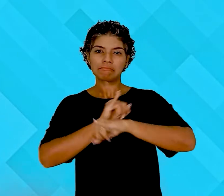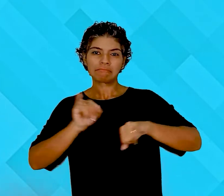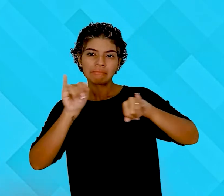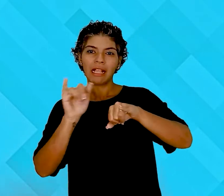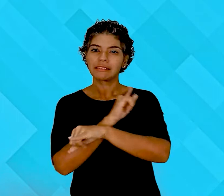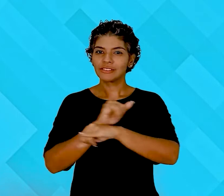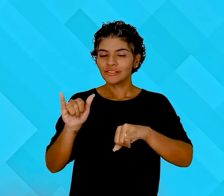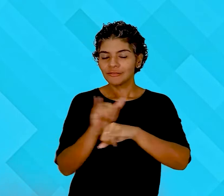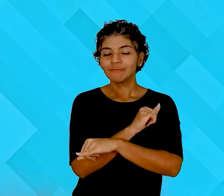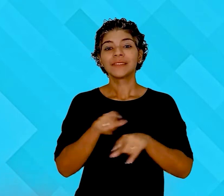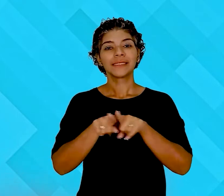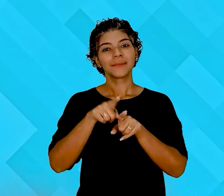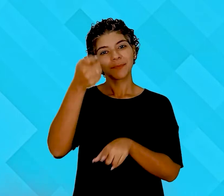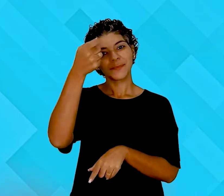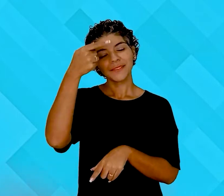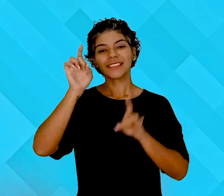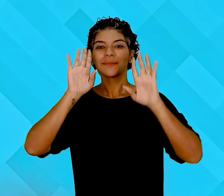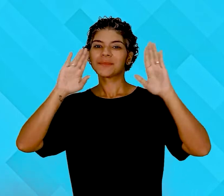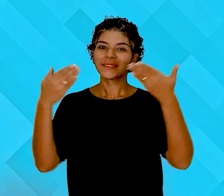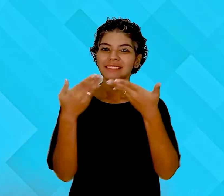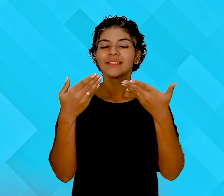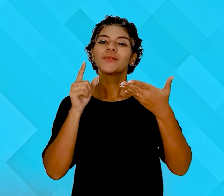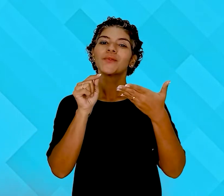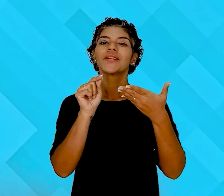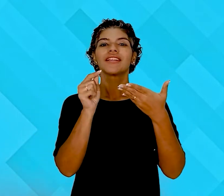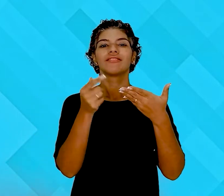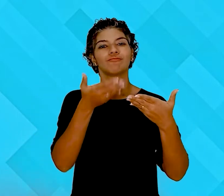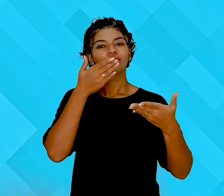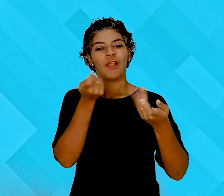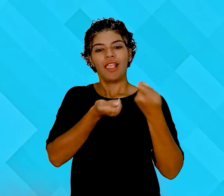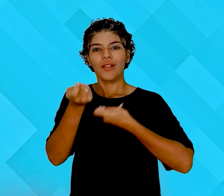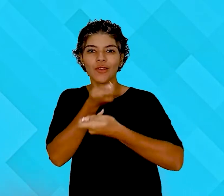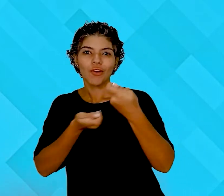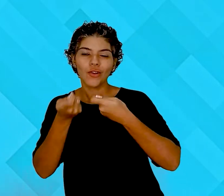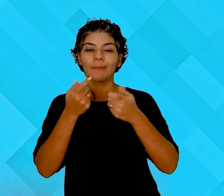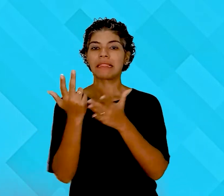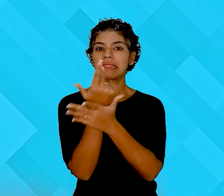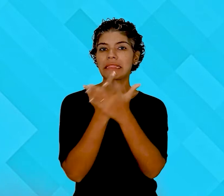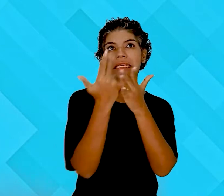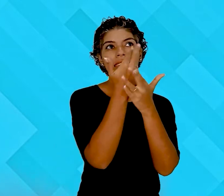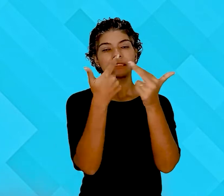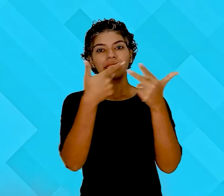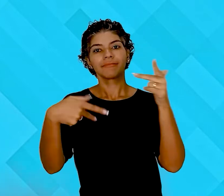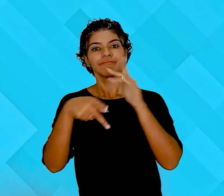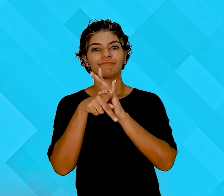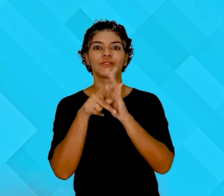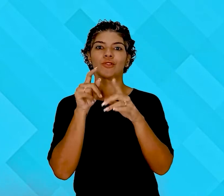Comunicação Social e especializada em Futurismo e Novas Economias e Design para Sustentabilidade. Estrategista de Comunicação e Negócios com